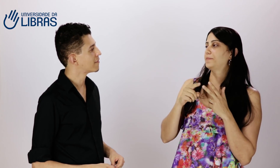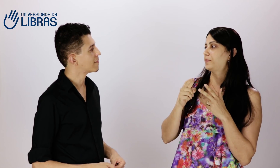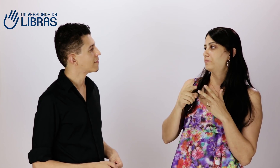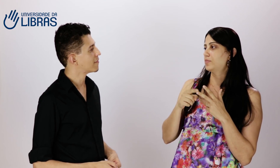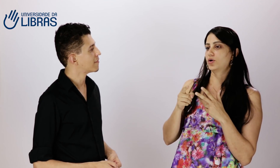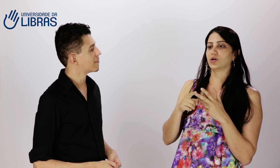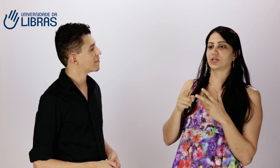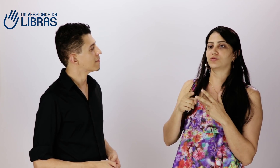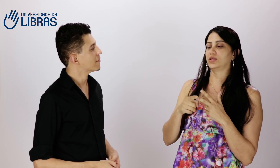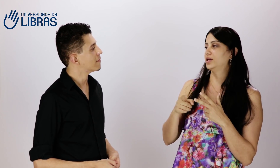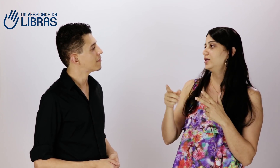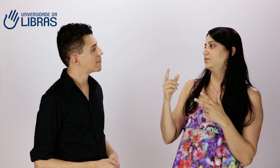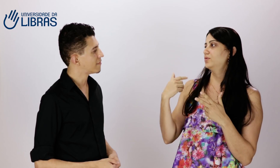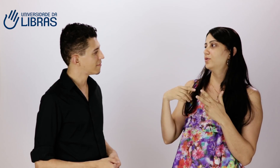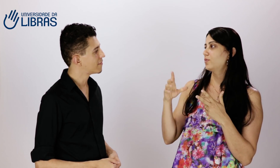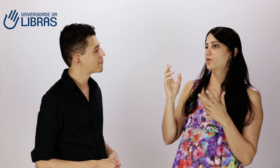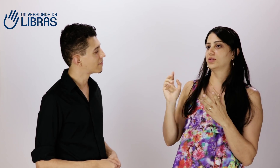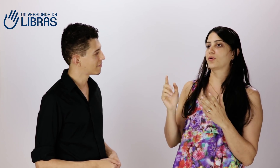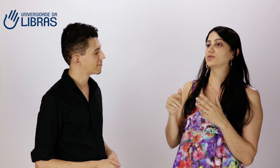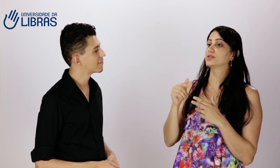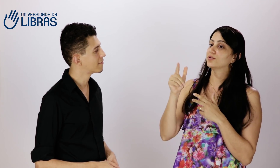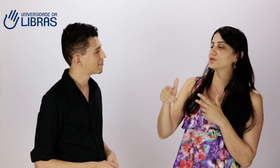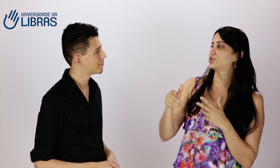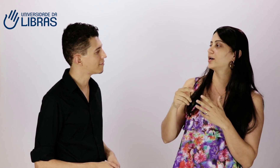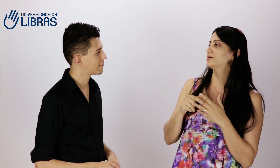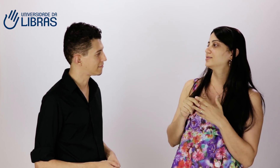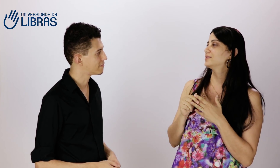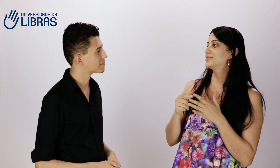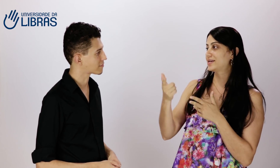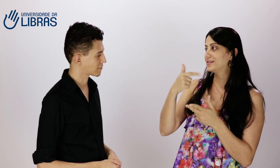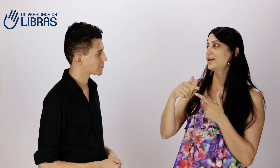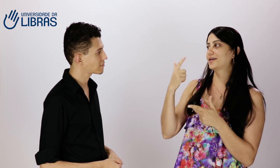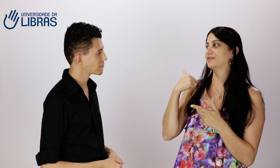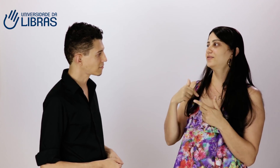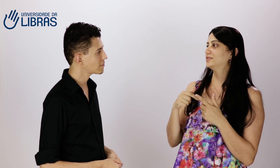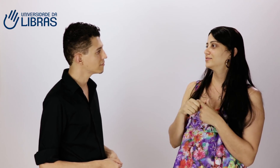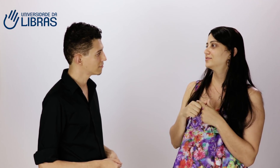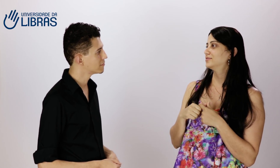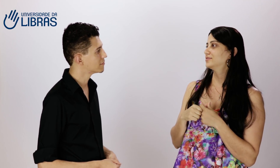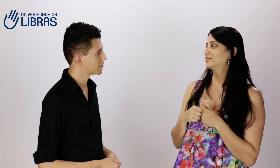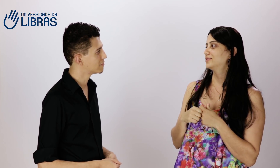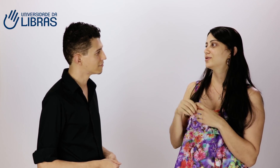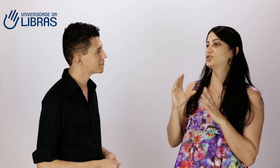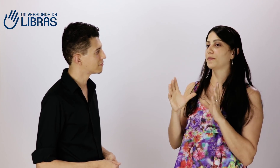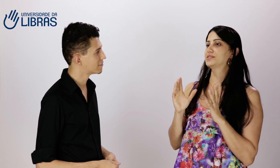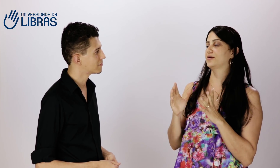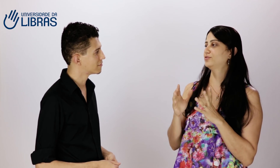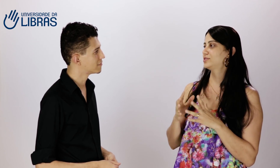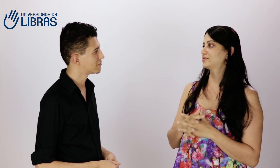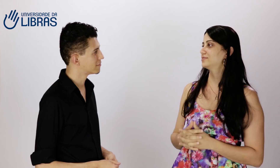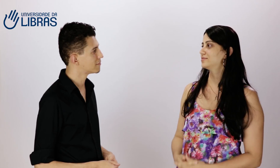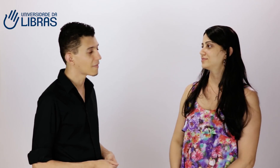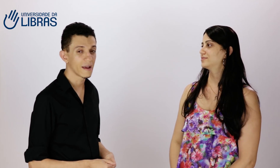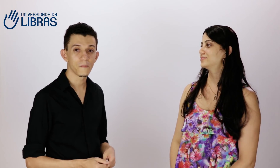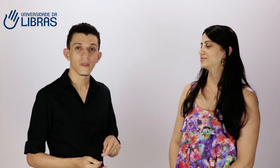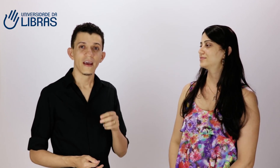ele mostra no dedo ou alguma outra coisa, então eu já sei de que ele está falando. Então eu já observo isso.